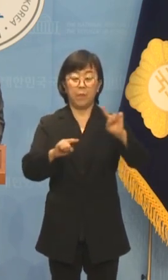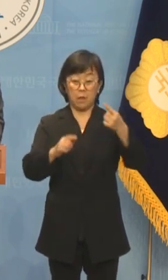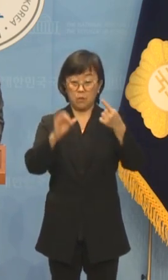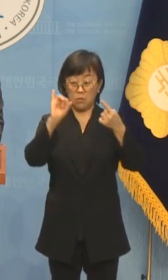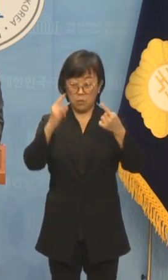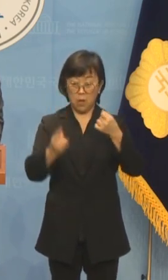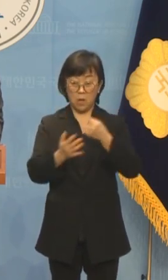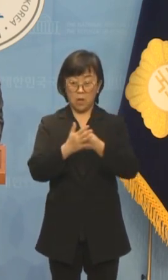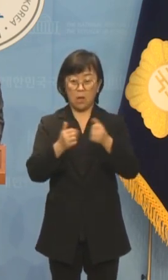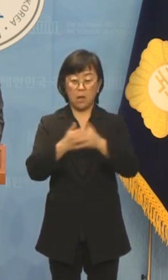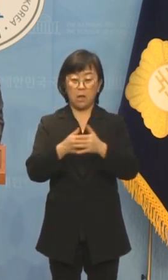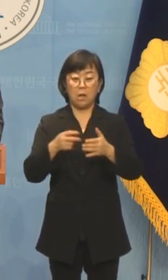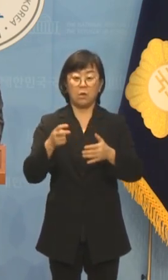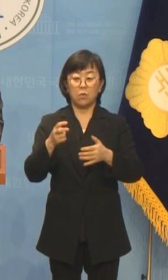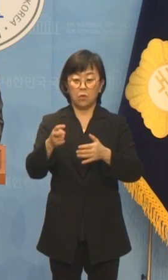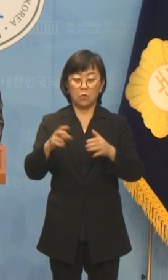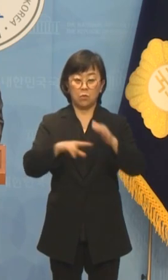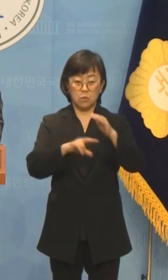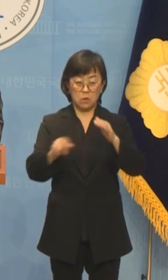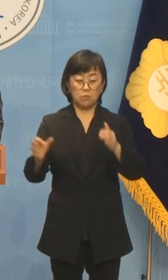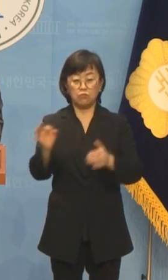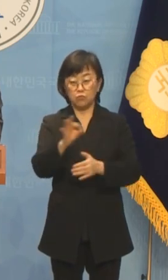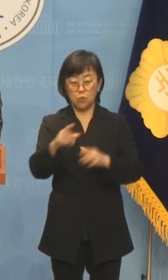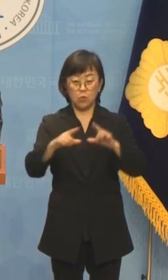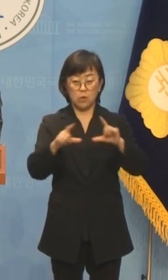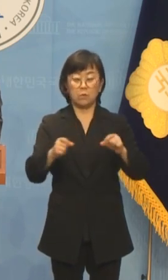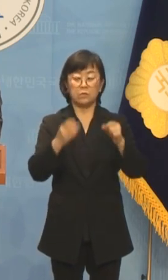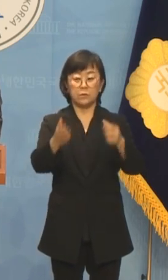100회분의 대중교통 무료 이용 티켓입니다.